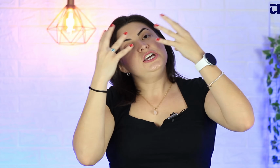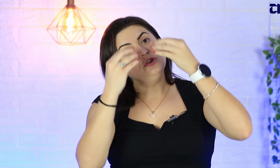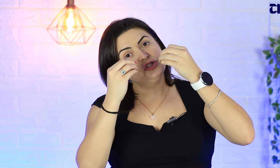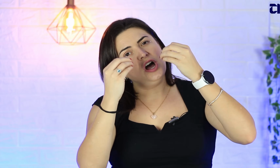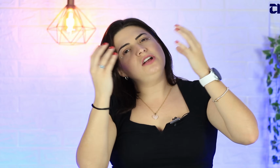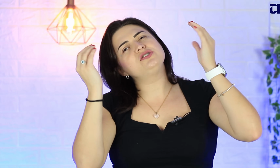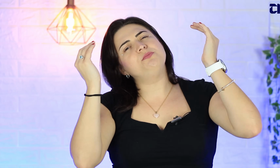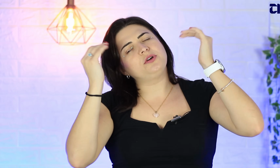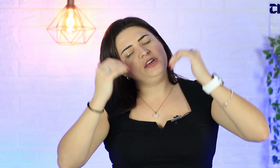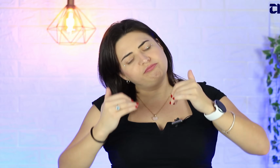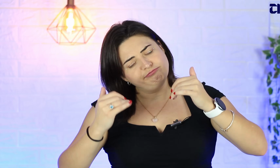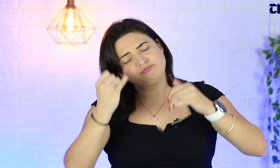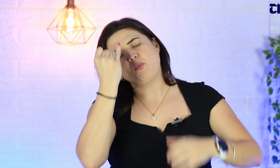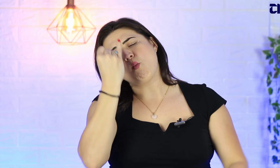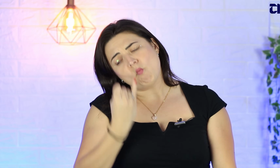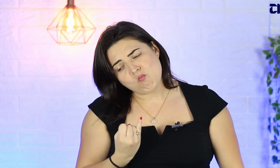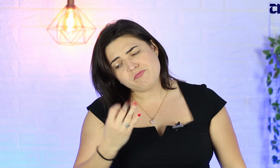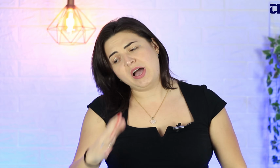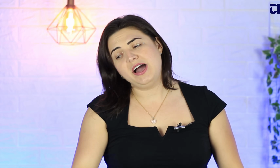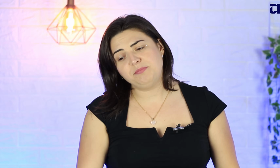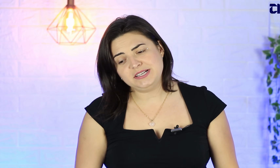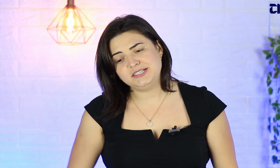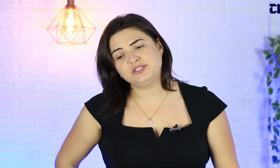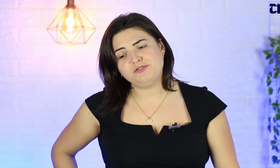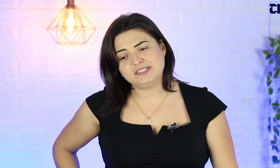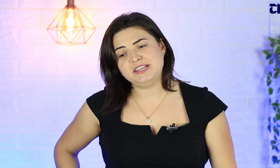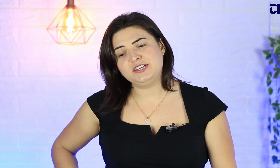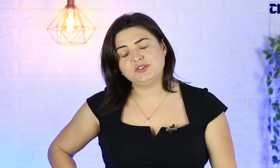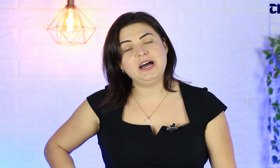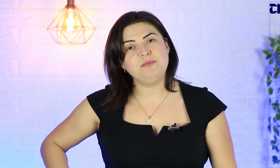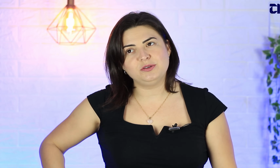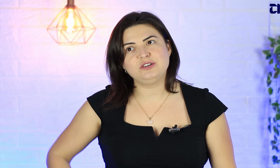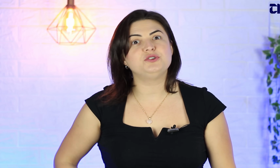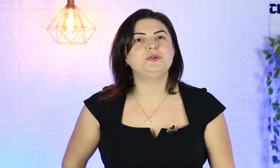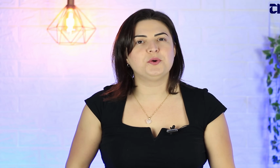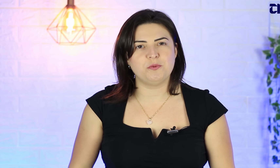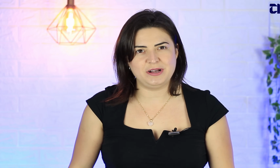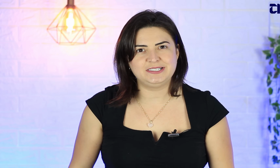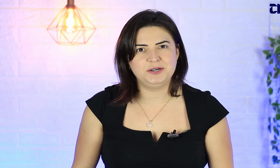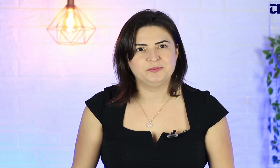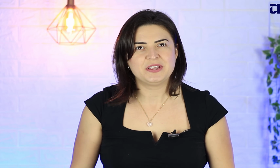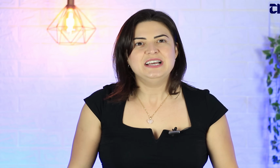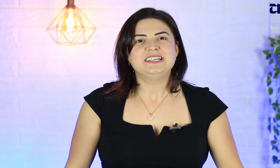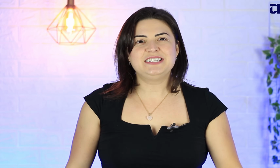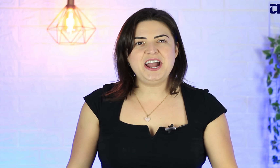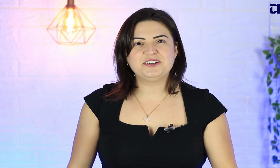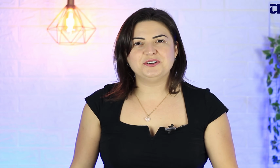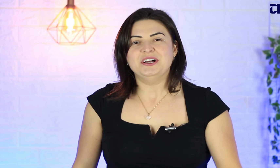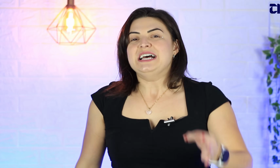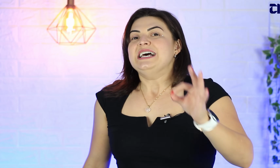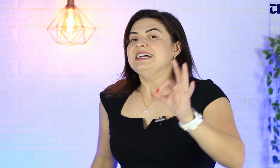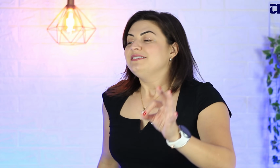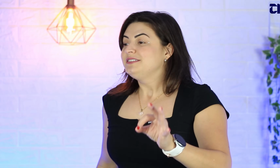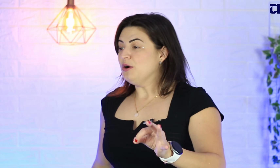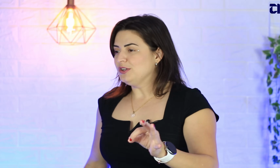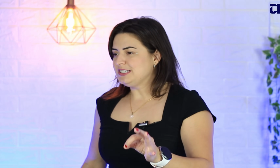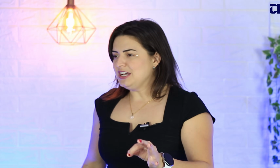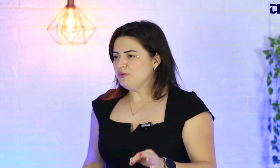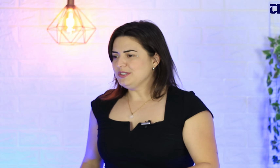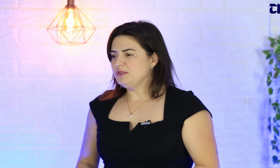E os olhos um pouquinho... Ai, preciso fazer isso. Ai, meu Deus, de preocupação. Certo? Estão gostando, meus